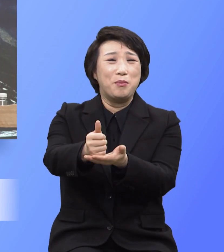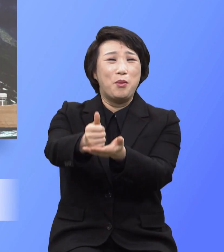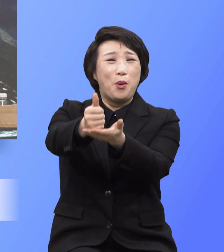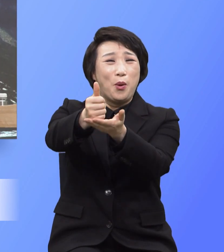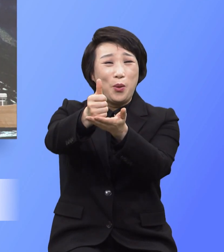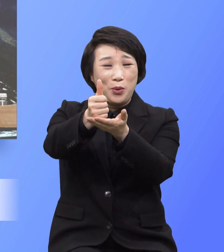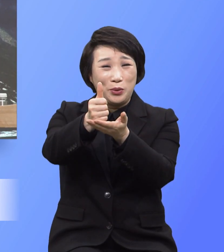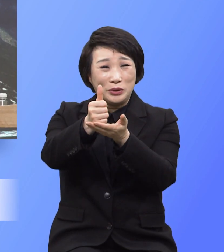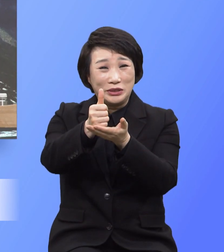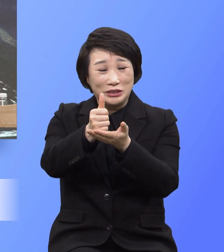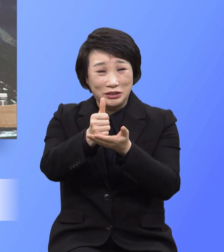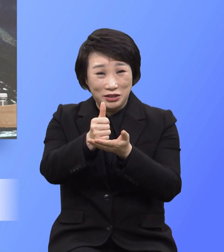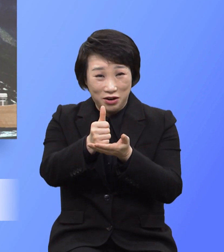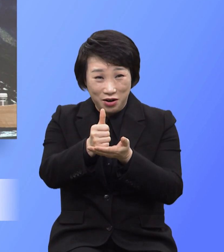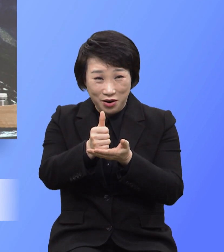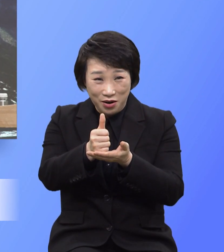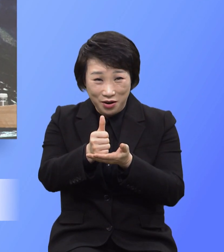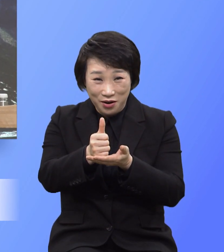오셨네,